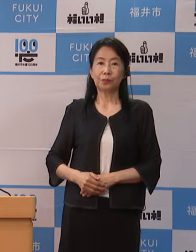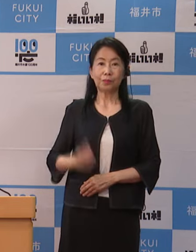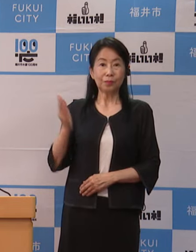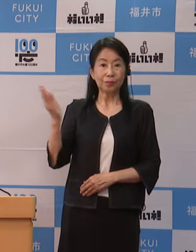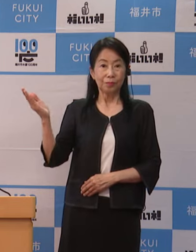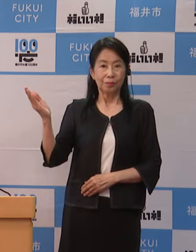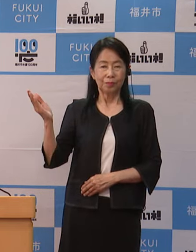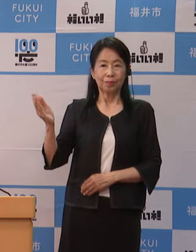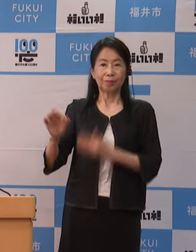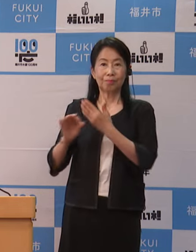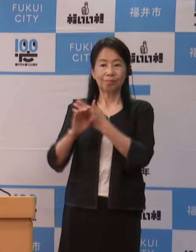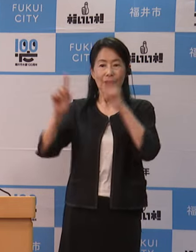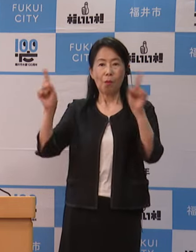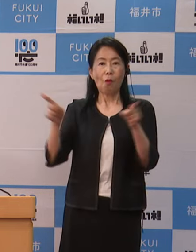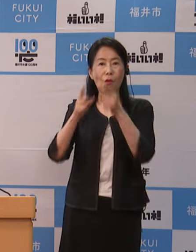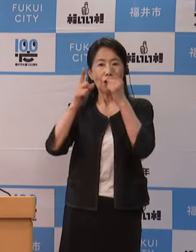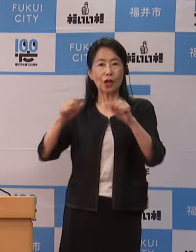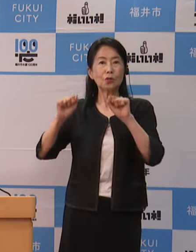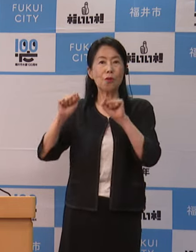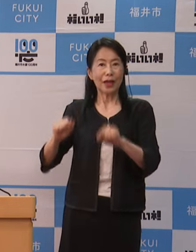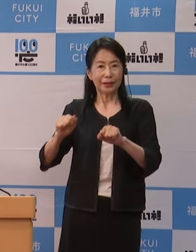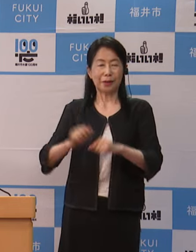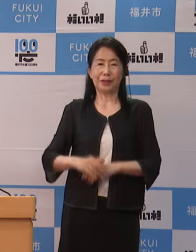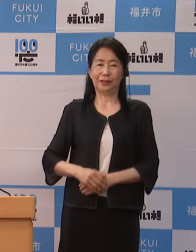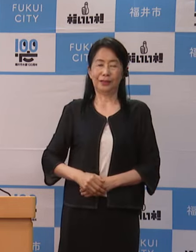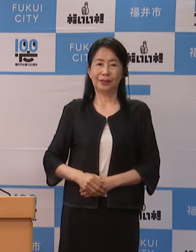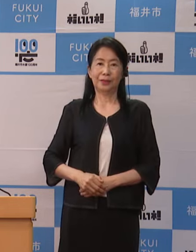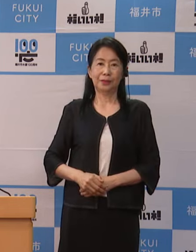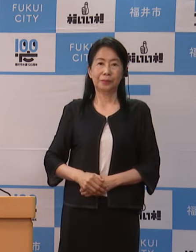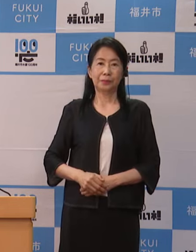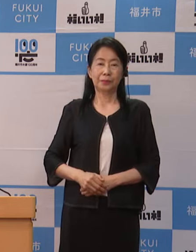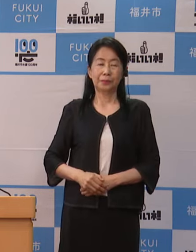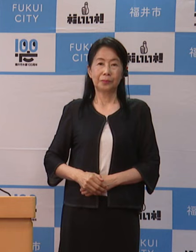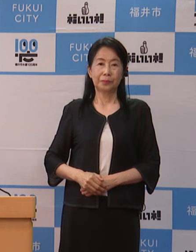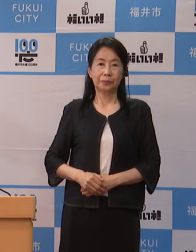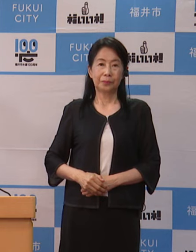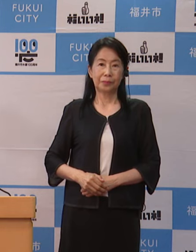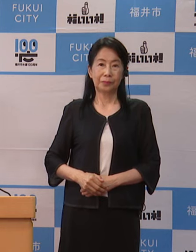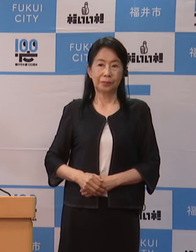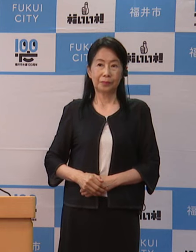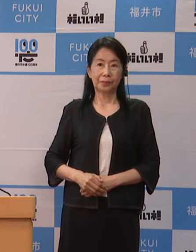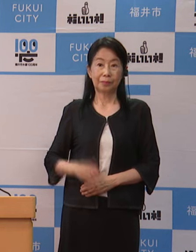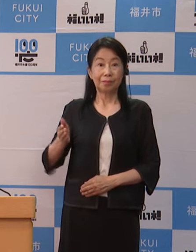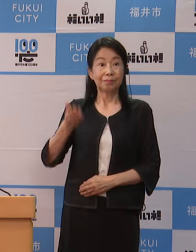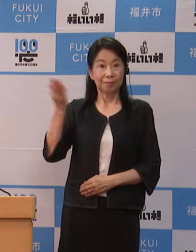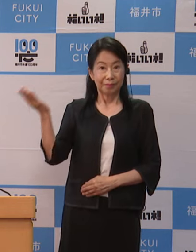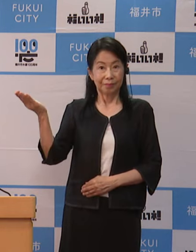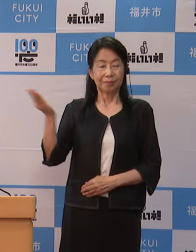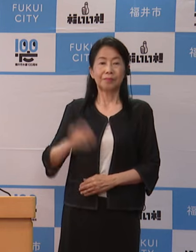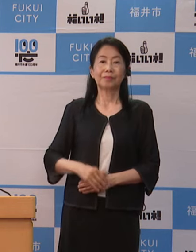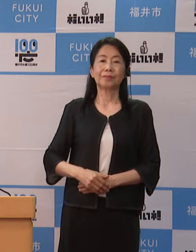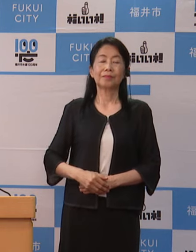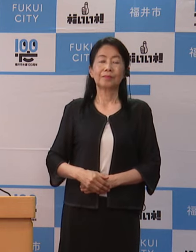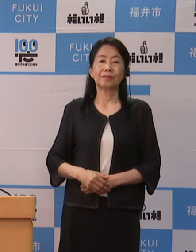ここで音楽をやっておりますし、次のあれかな、次のページ、